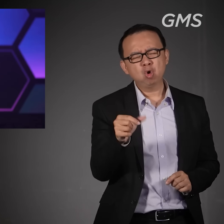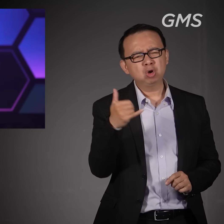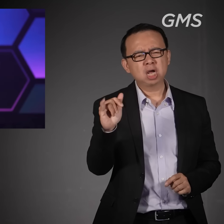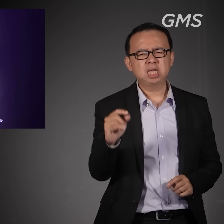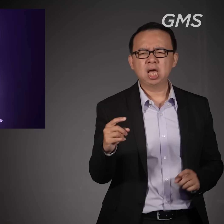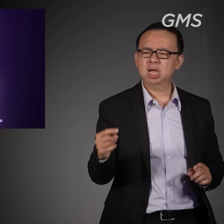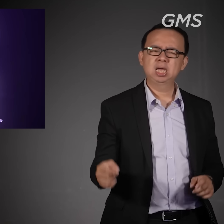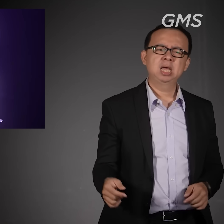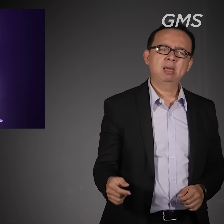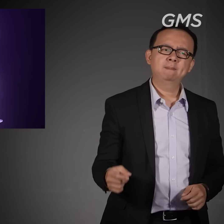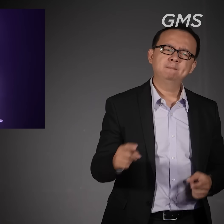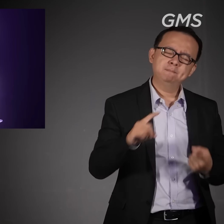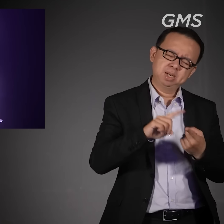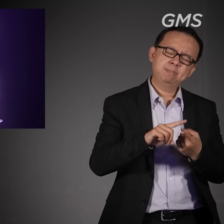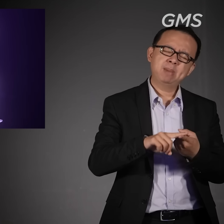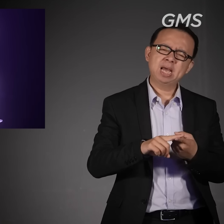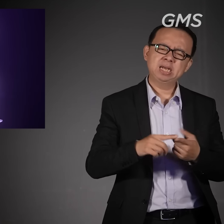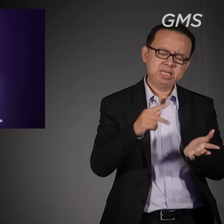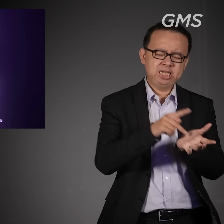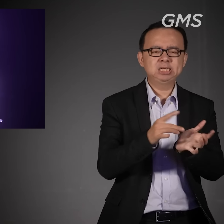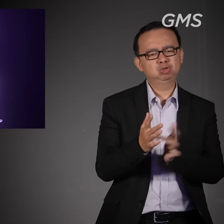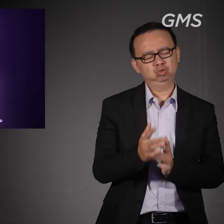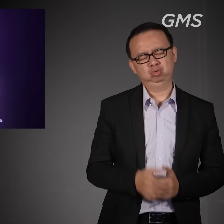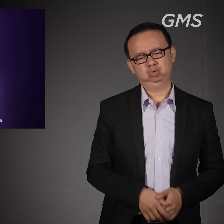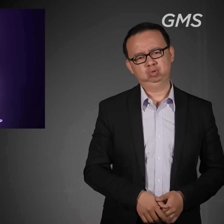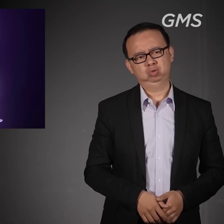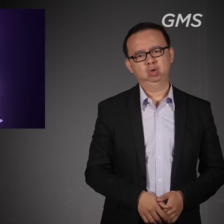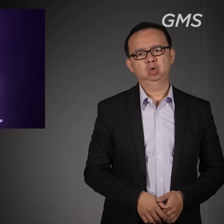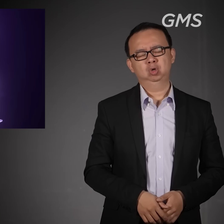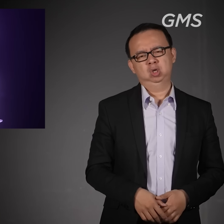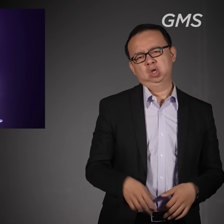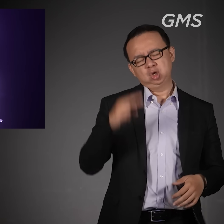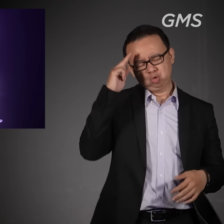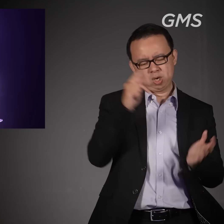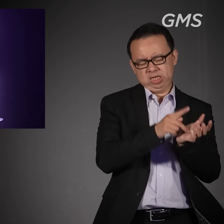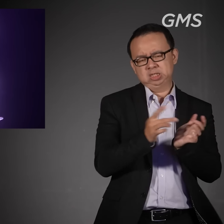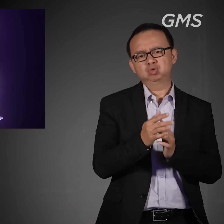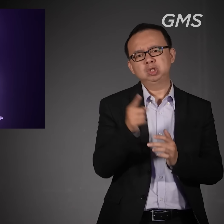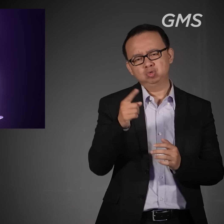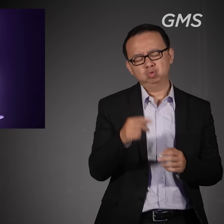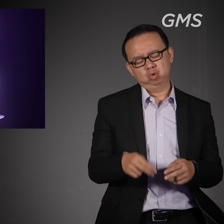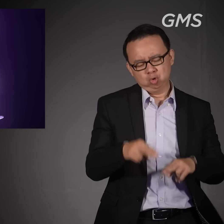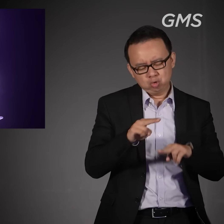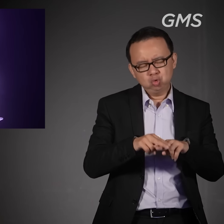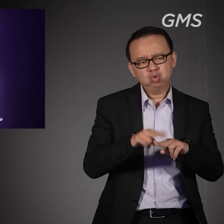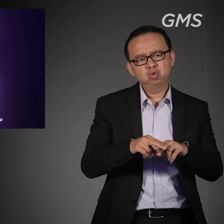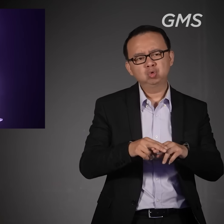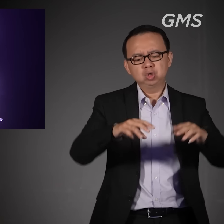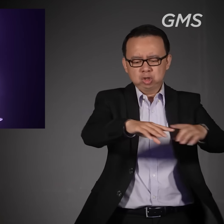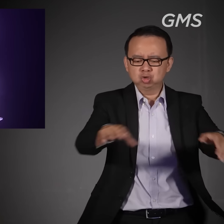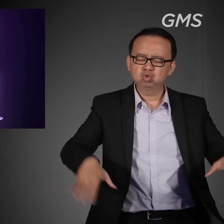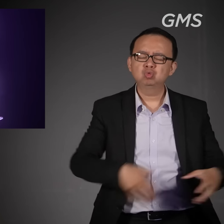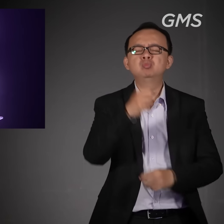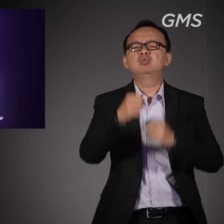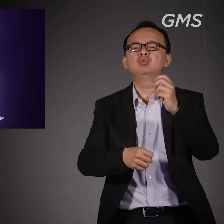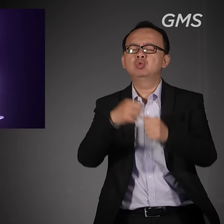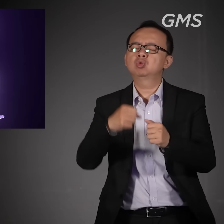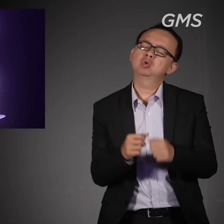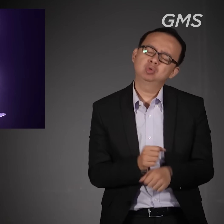kasihan. Tuhan Yesus kan ada di sumur situ, duduk sebentar, di bawah terik matahari. Kok